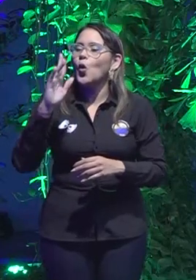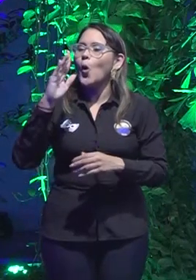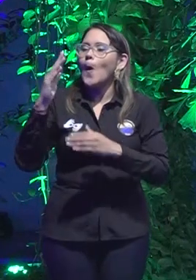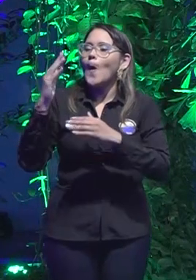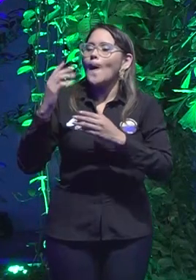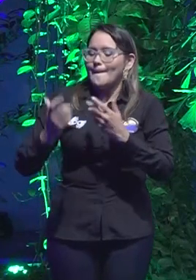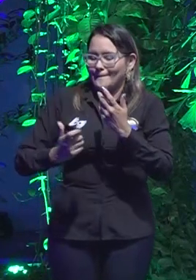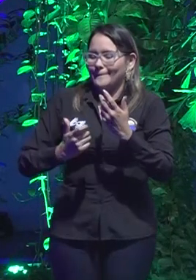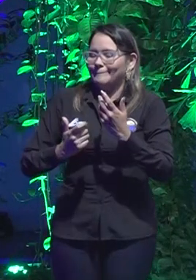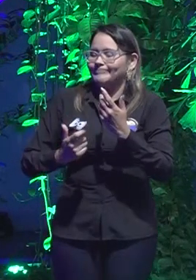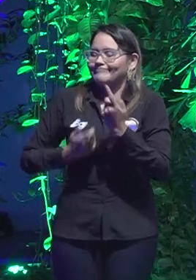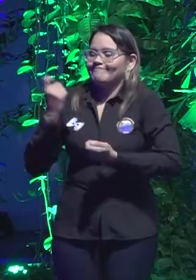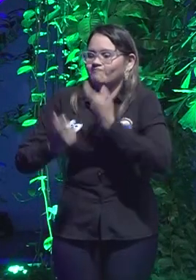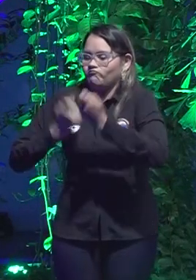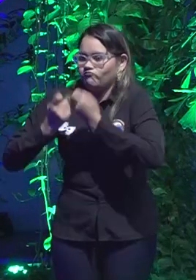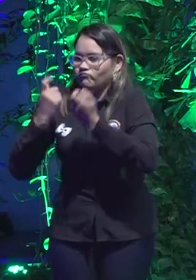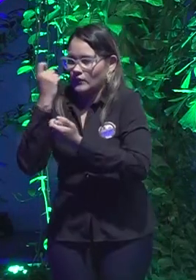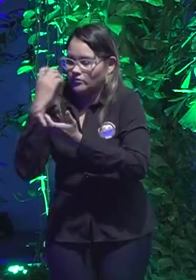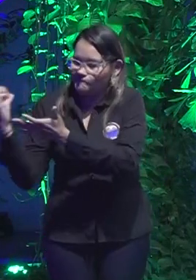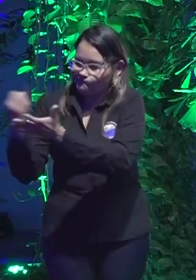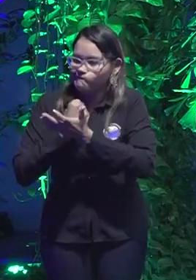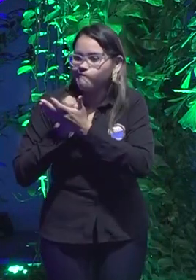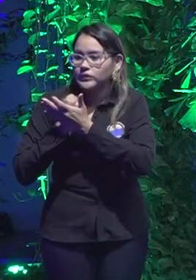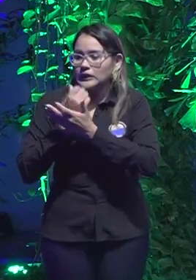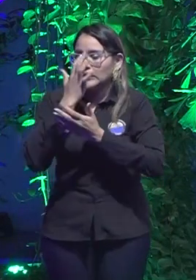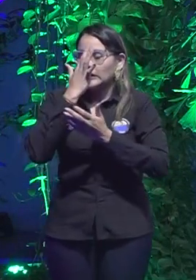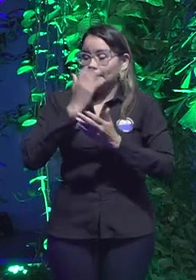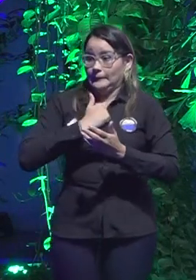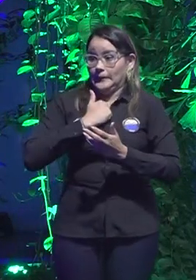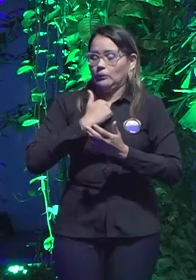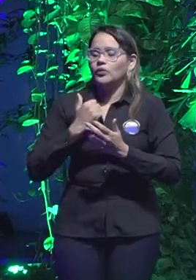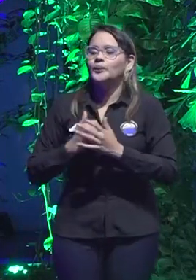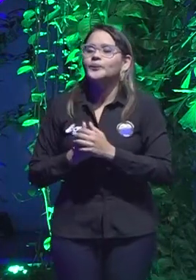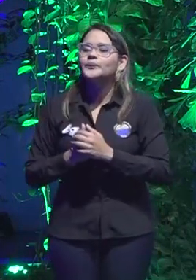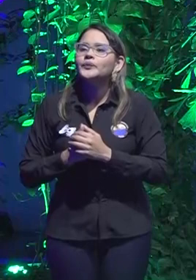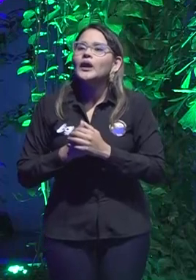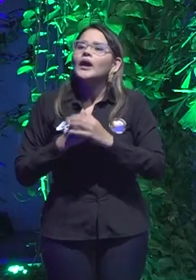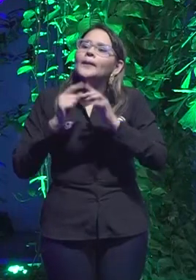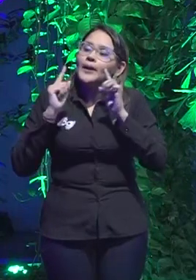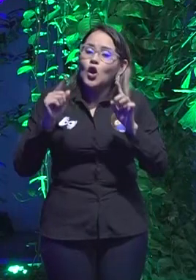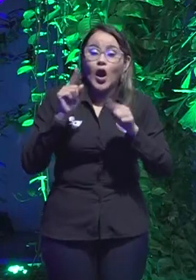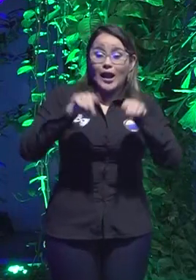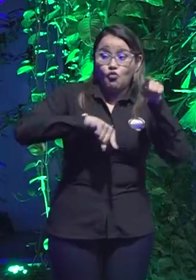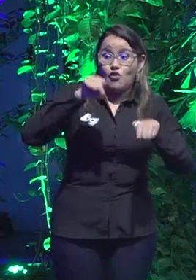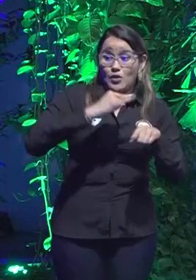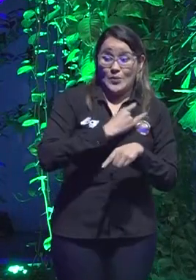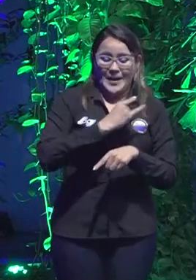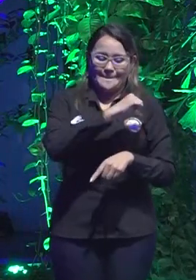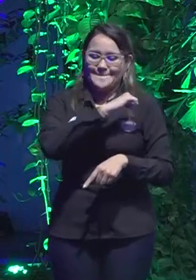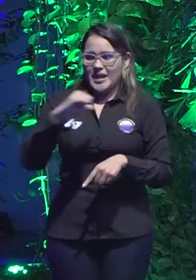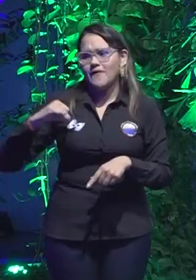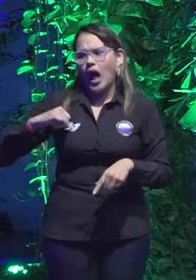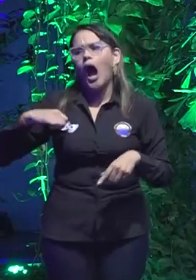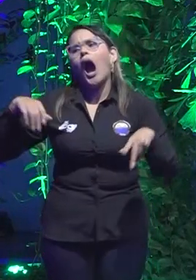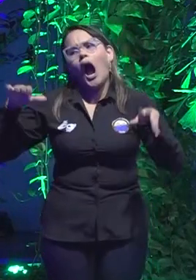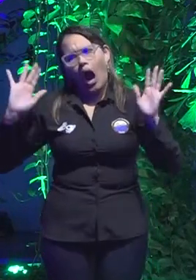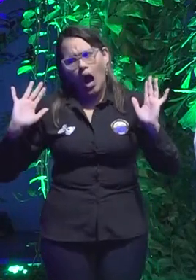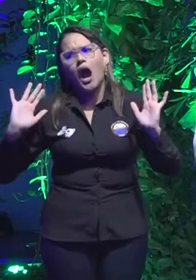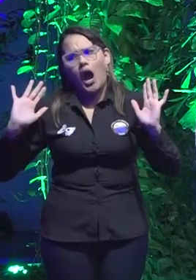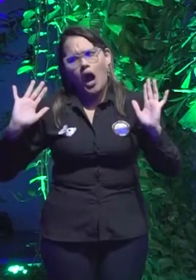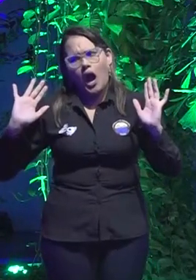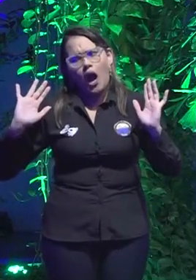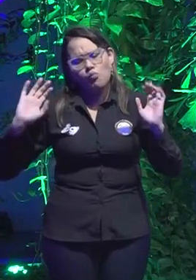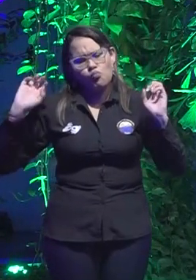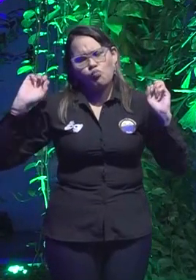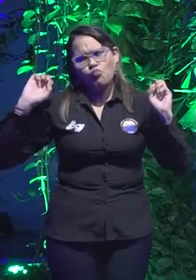supuesto, las características de una universidad privada que tiene recursos de otra naturaleza, pues le da esa posibilidad. Nosotros soñamos,